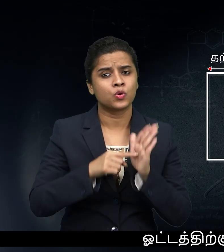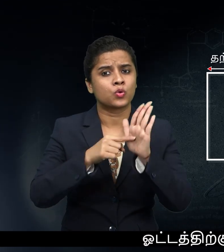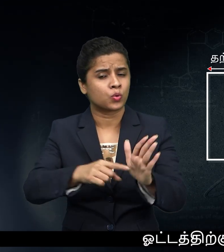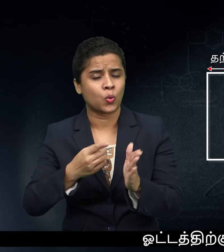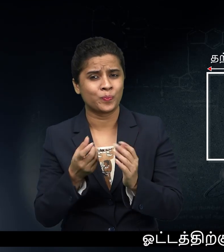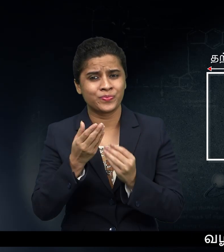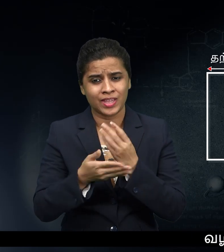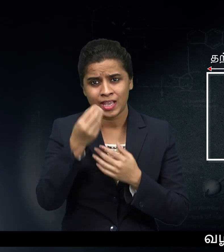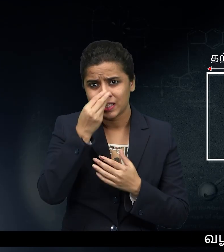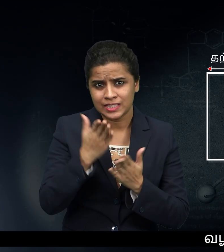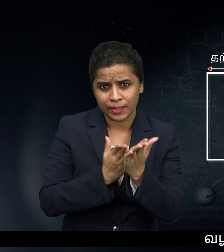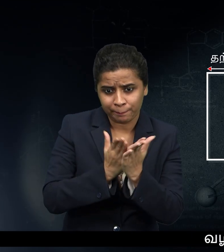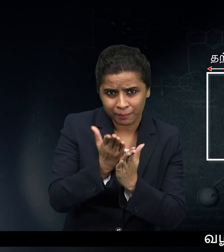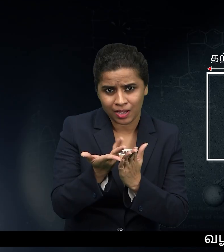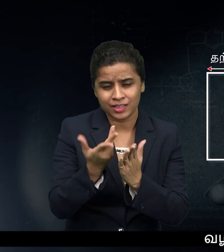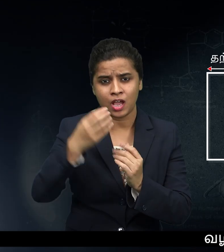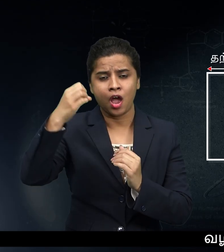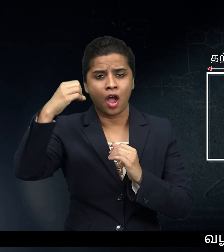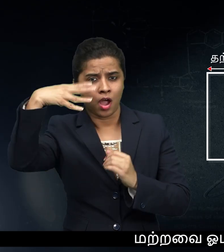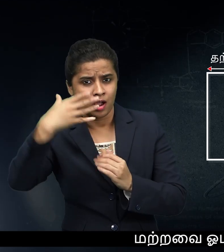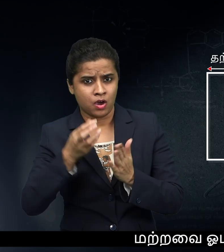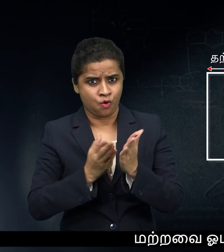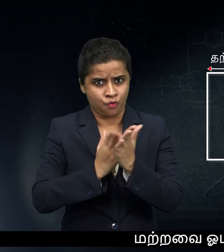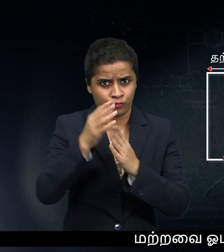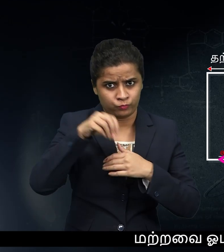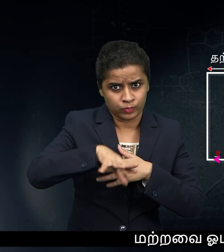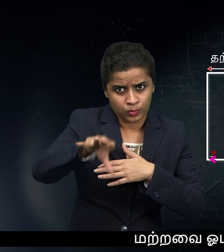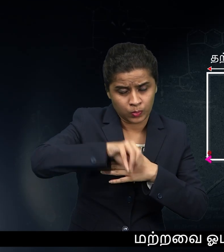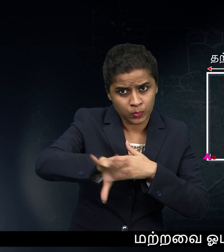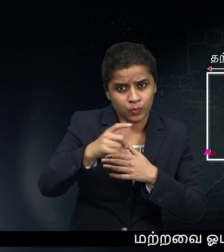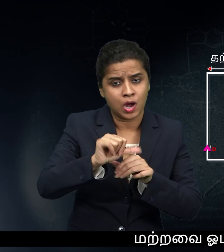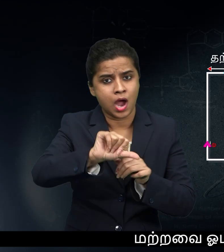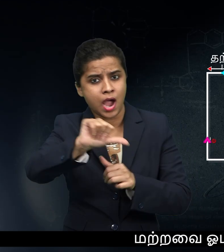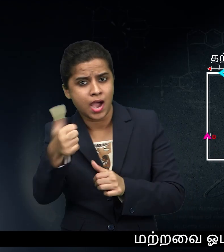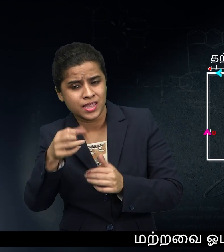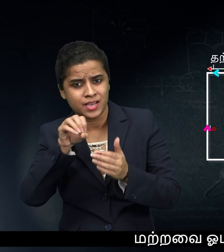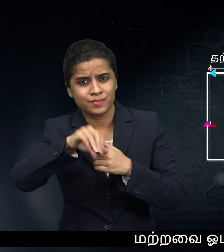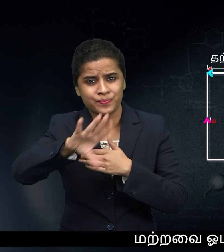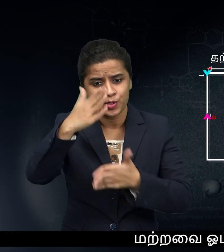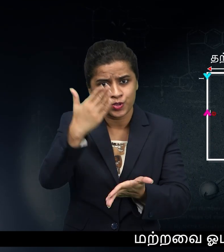எளிதான பாதையை வழங்குகின்றன, மற்றவை ஓட்டத்தை எதிர்க்கின்றன.